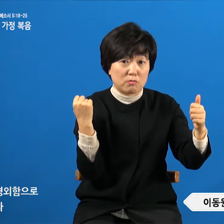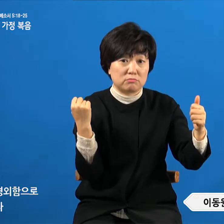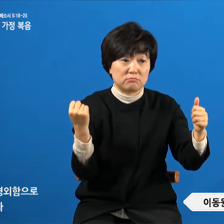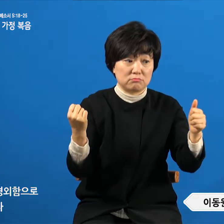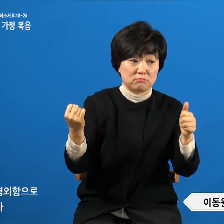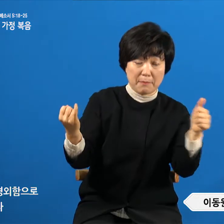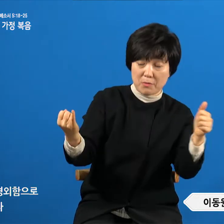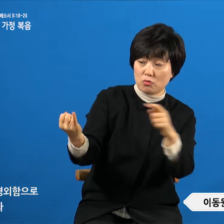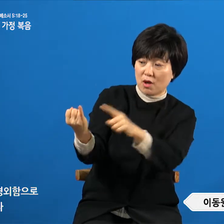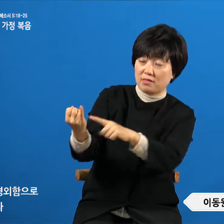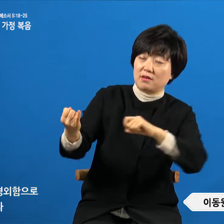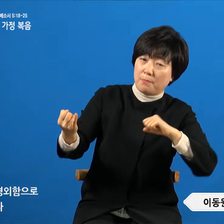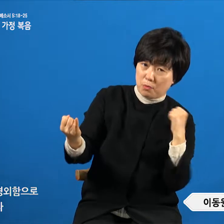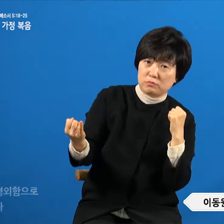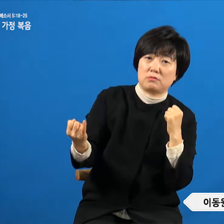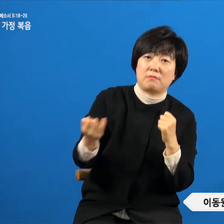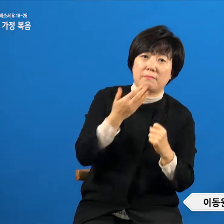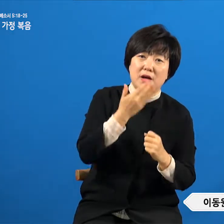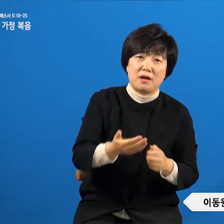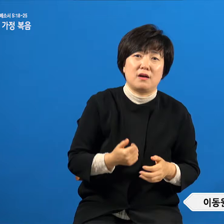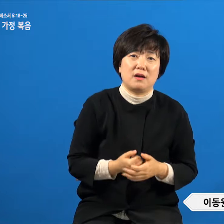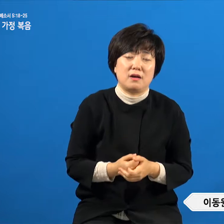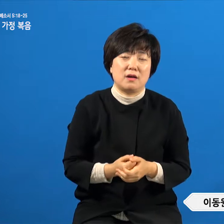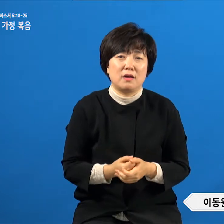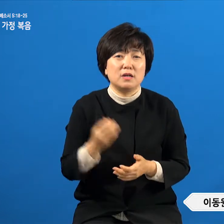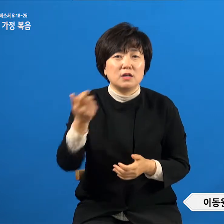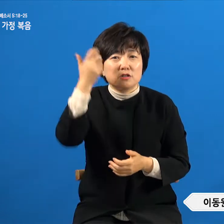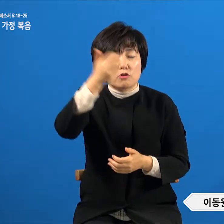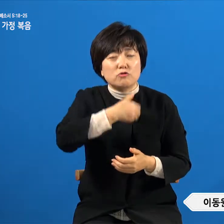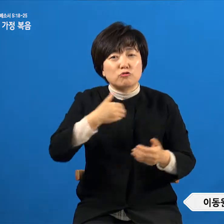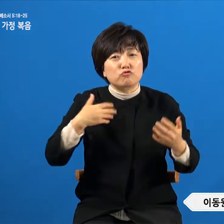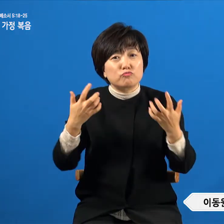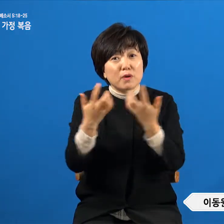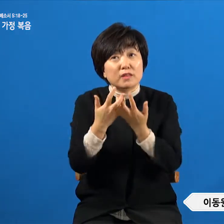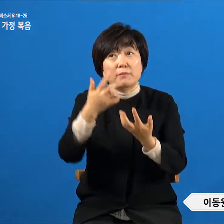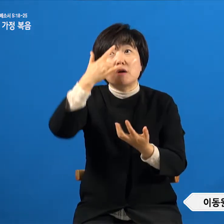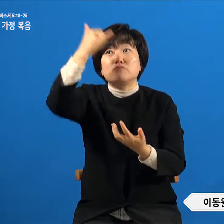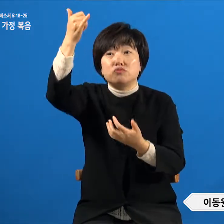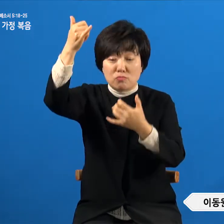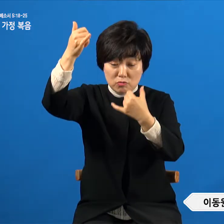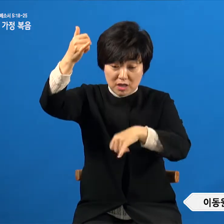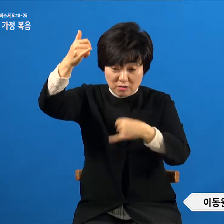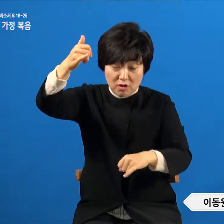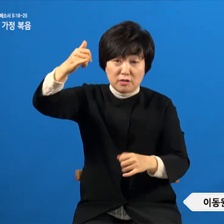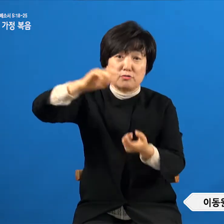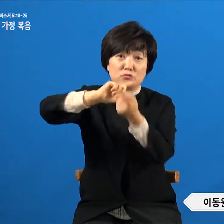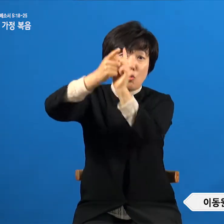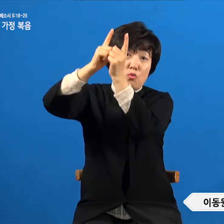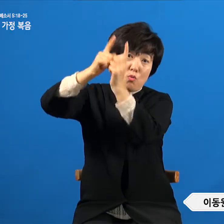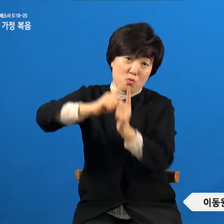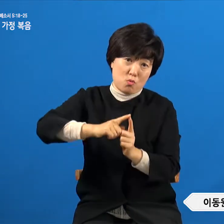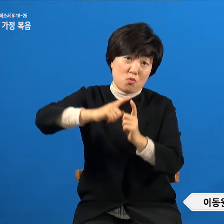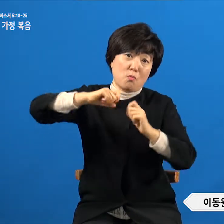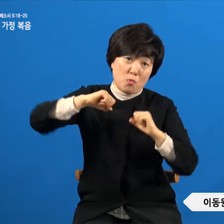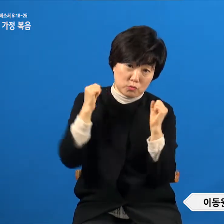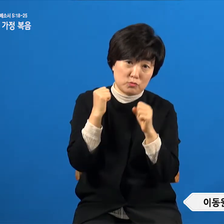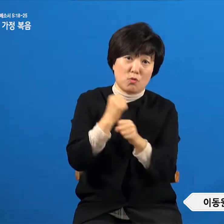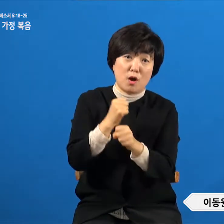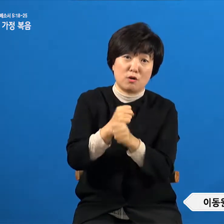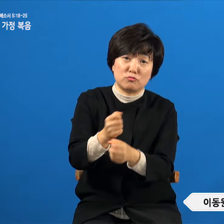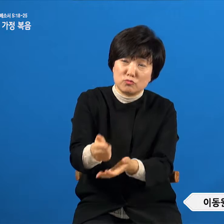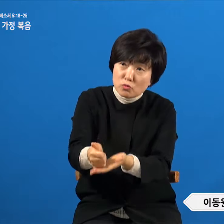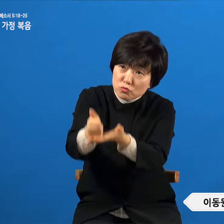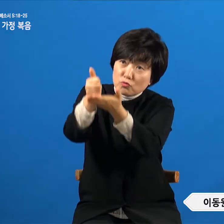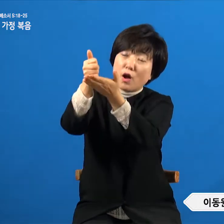아내에게 복종하기도 합니다. 성령에 충만하면 자녀가 부모들에게 복종할 뿐만 아니라 부모가